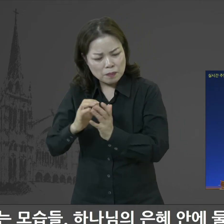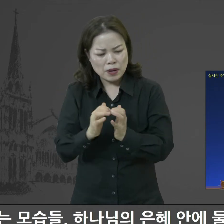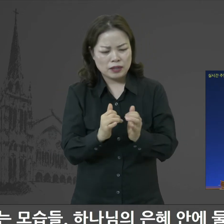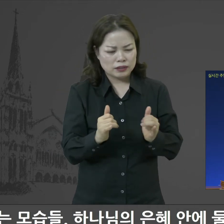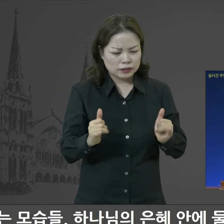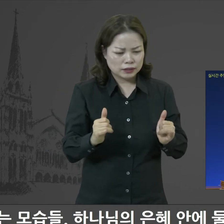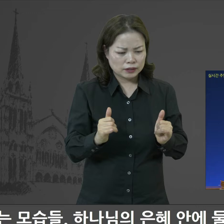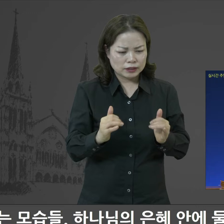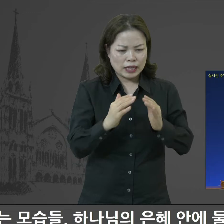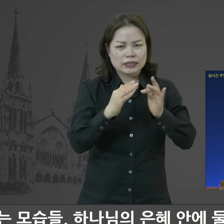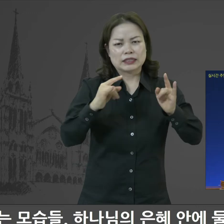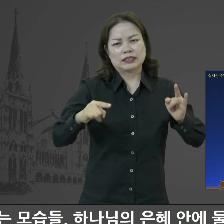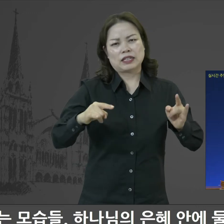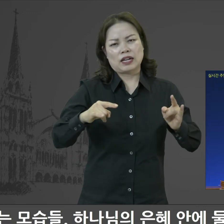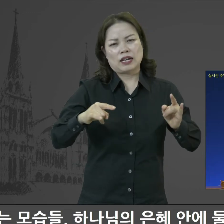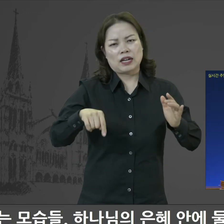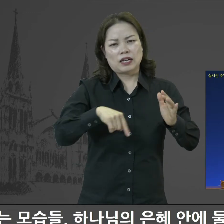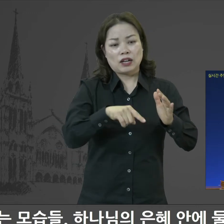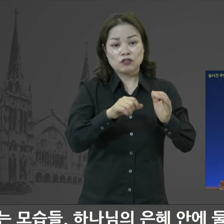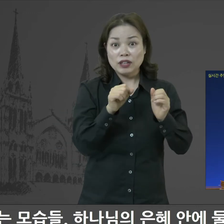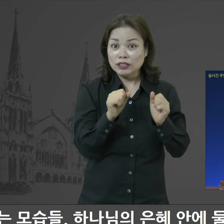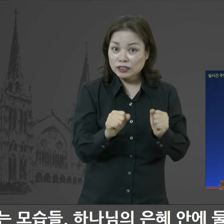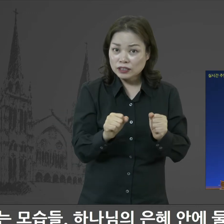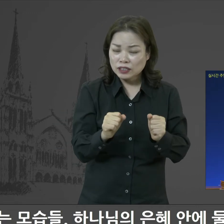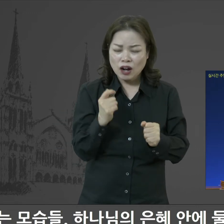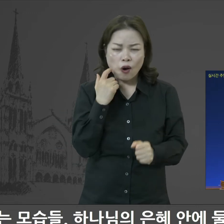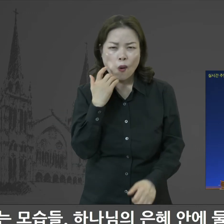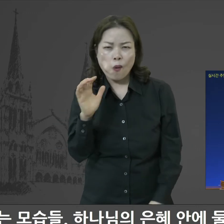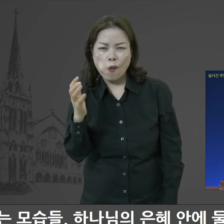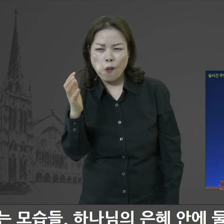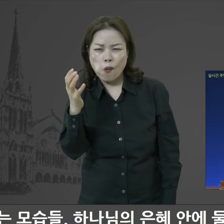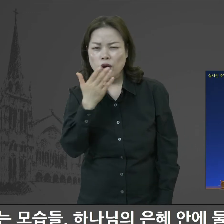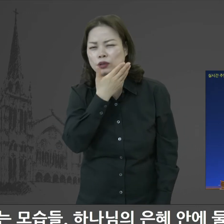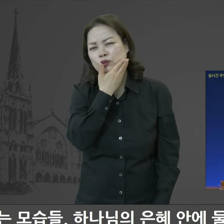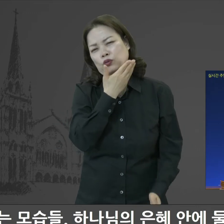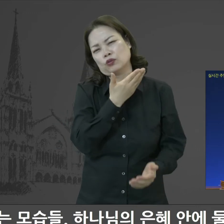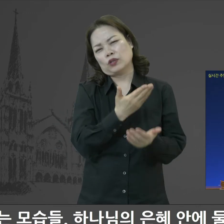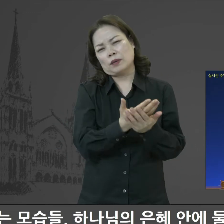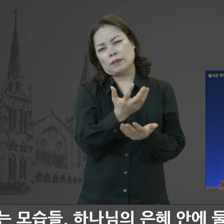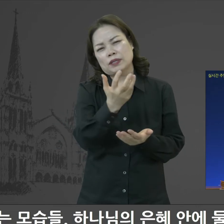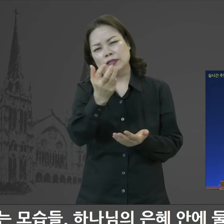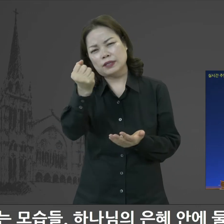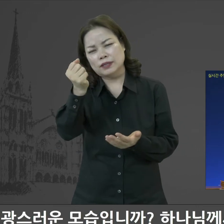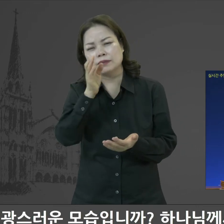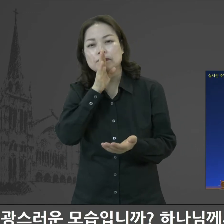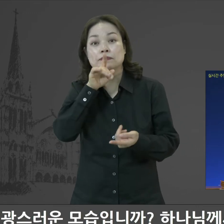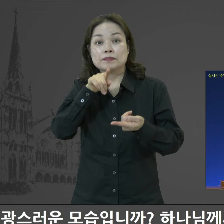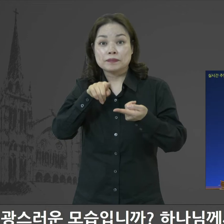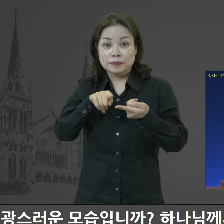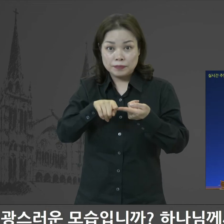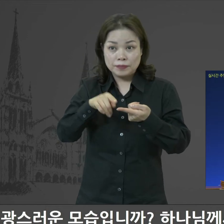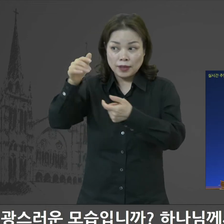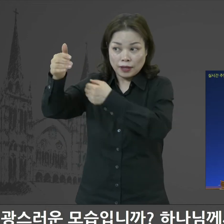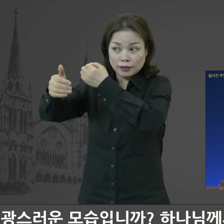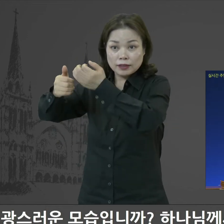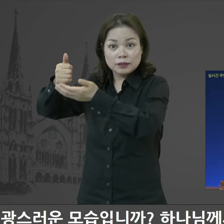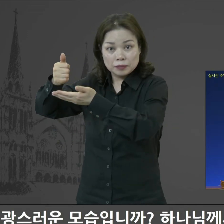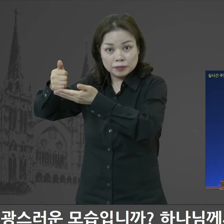백성들의 진영 한가운데 계셔서 영광과 존귀를 받으시기에 합당하신